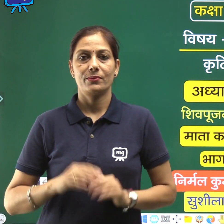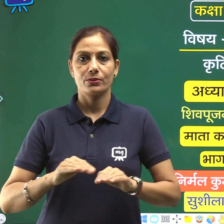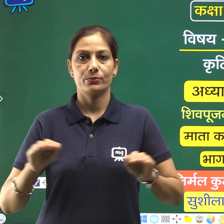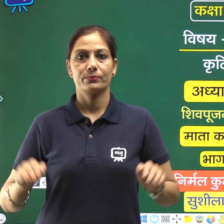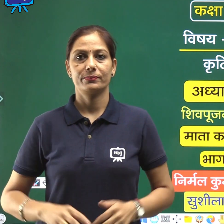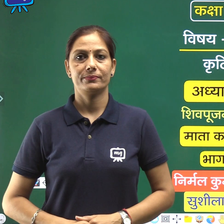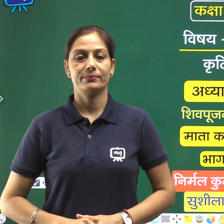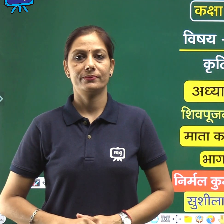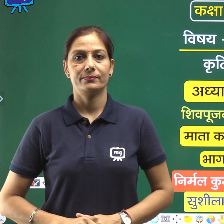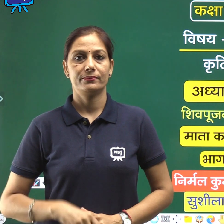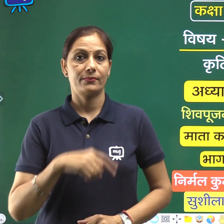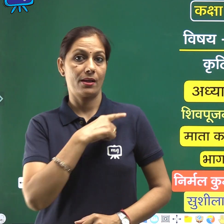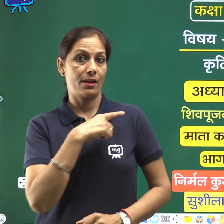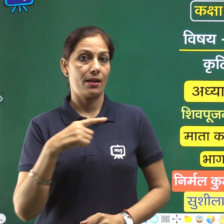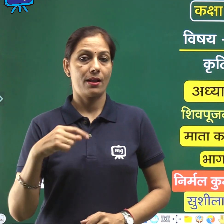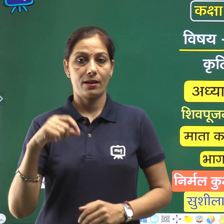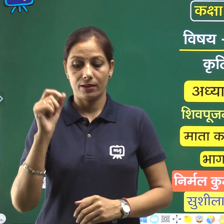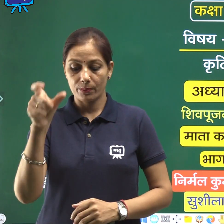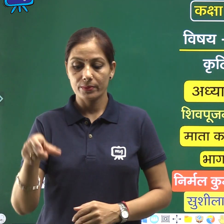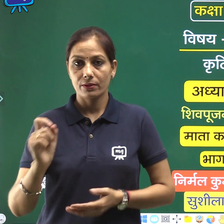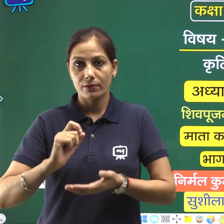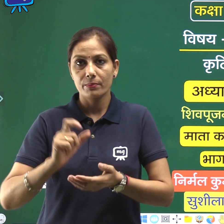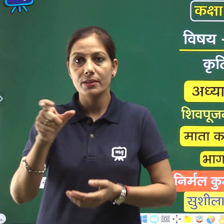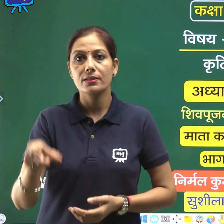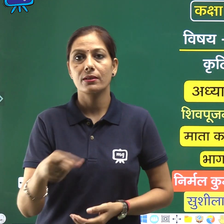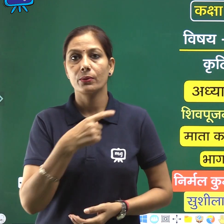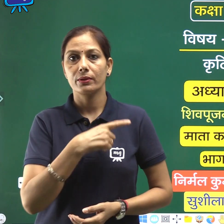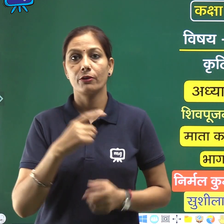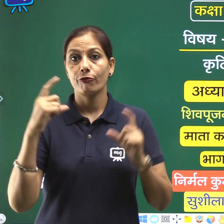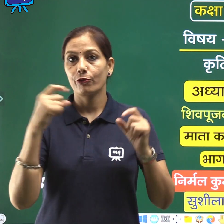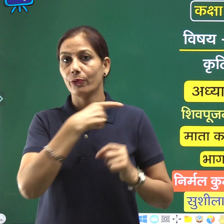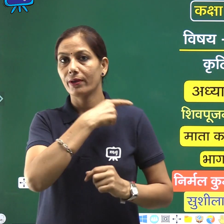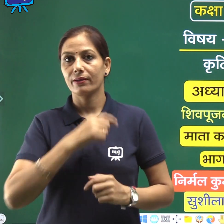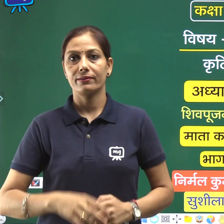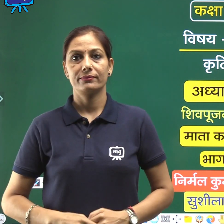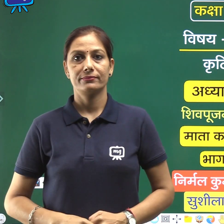बच्चों, ये लेखक शिव पूजन सहाय जी है।